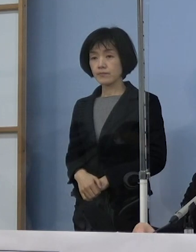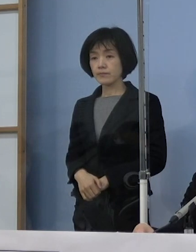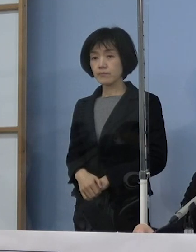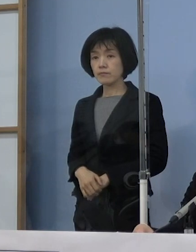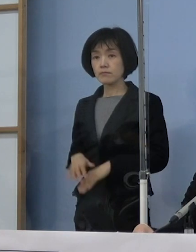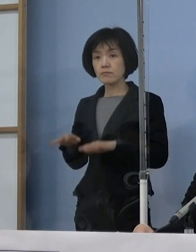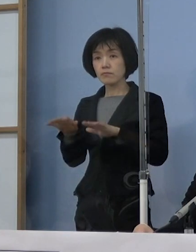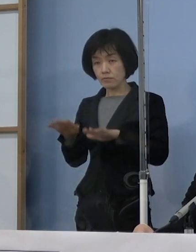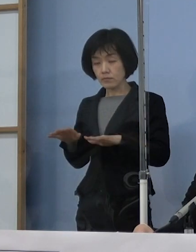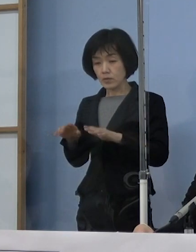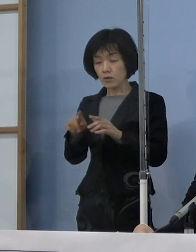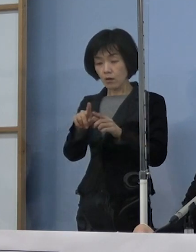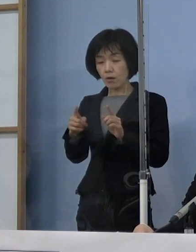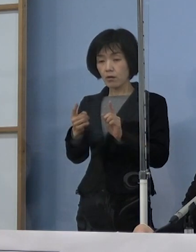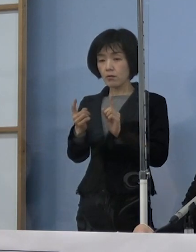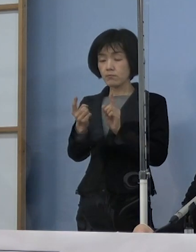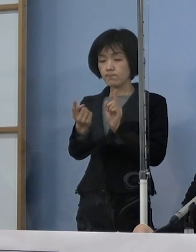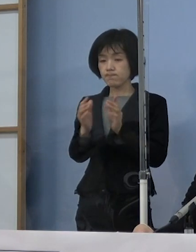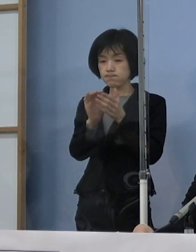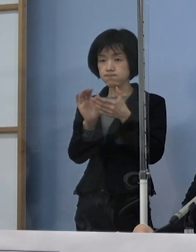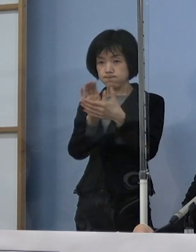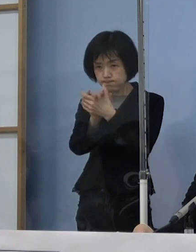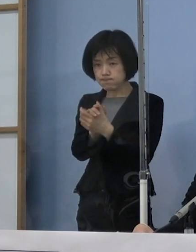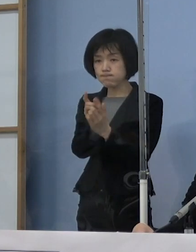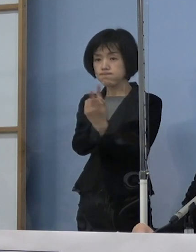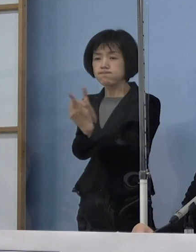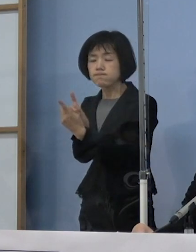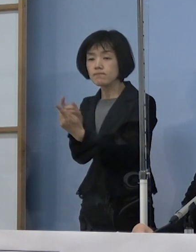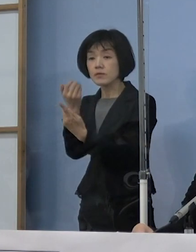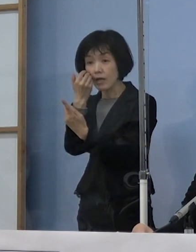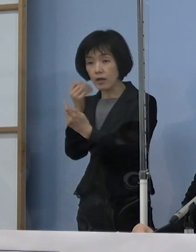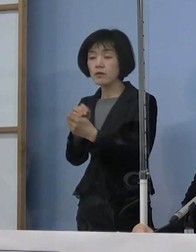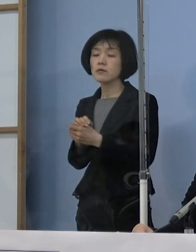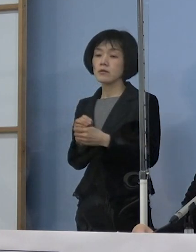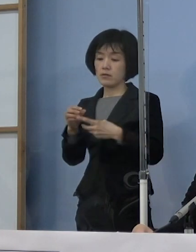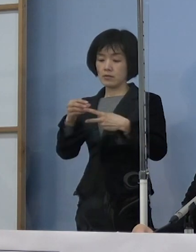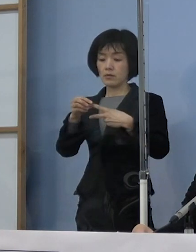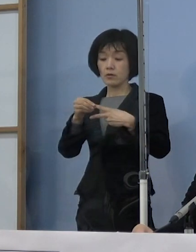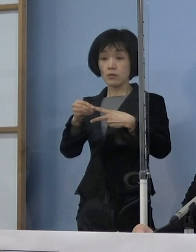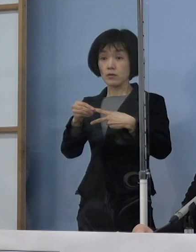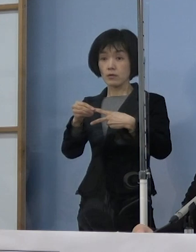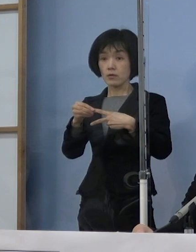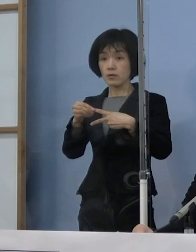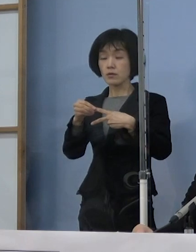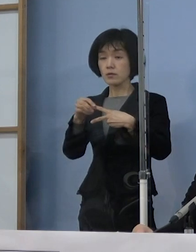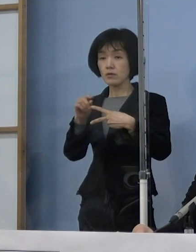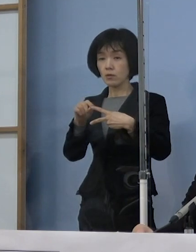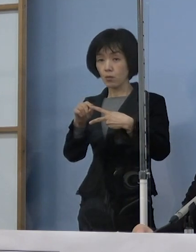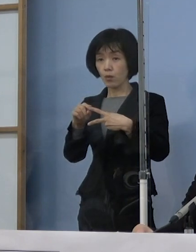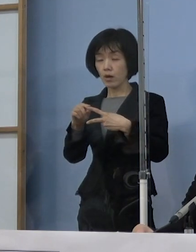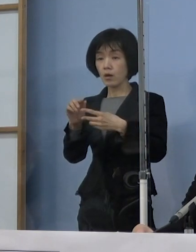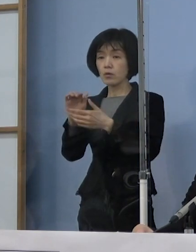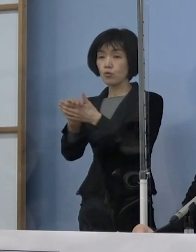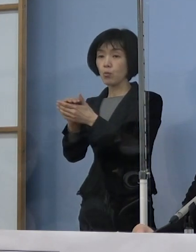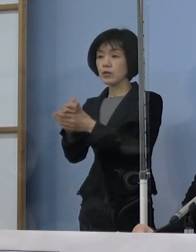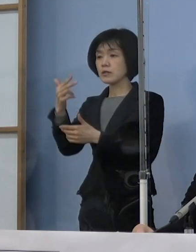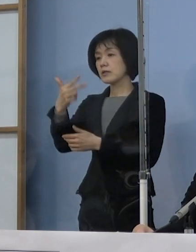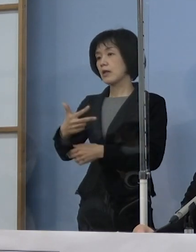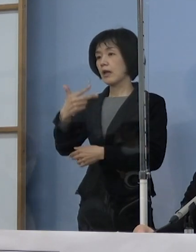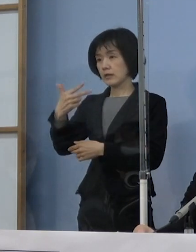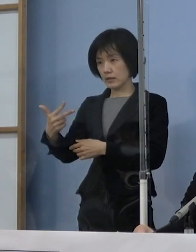また現時点での濃厚接触者についてですが、425例目の方は知人7名、